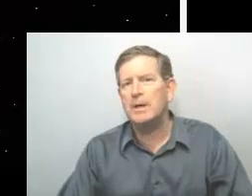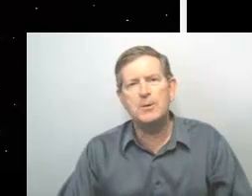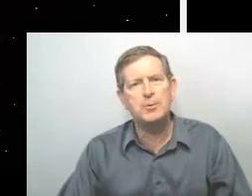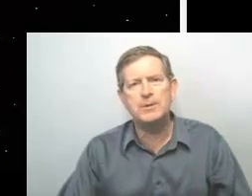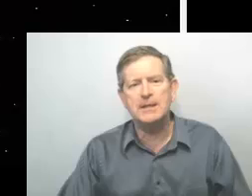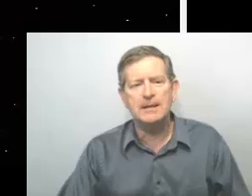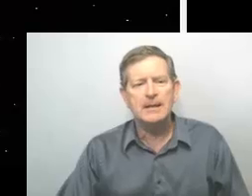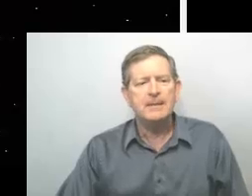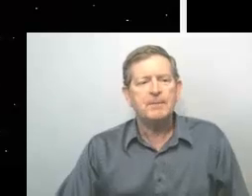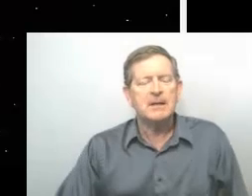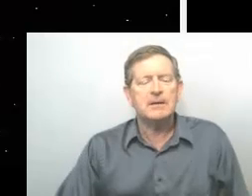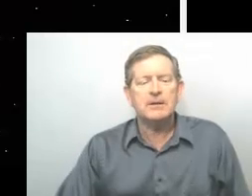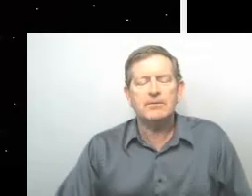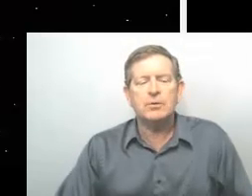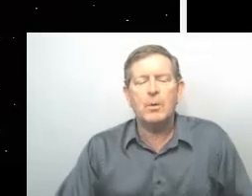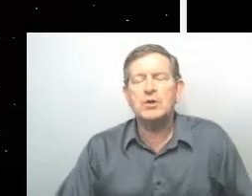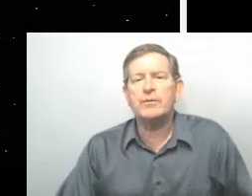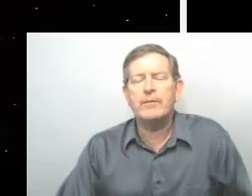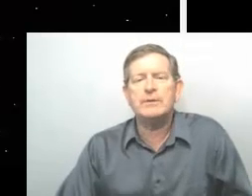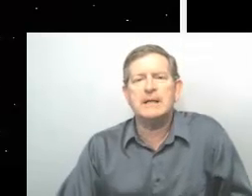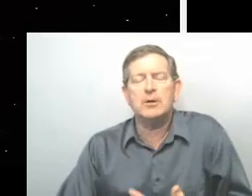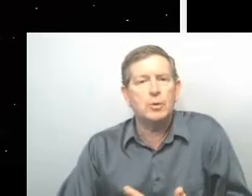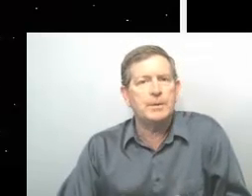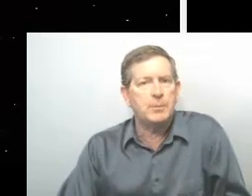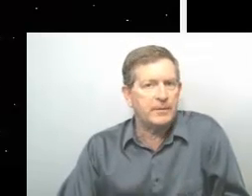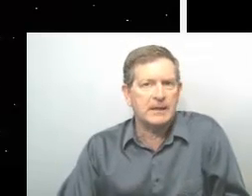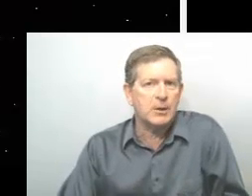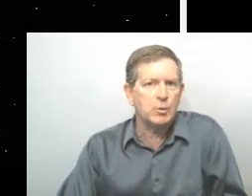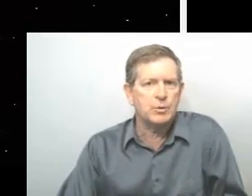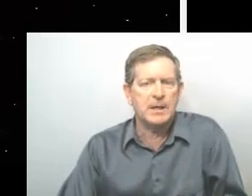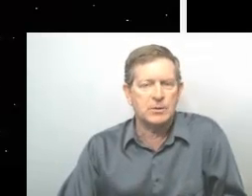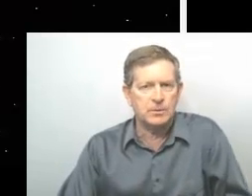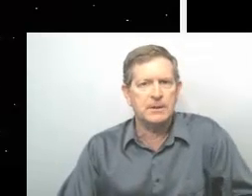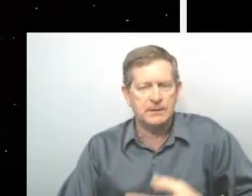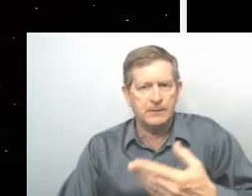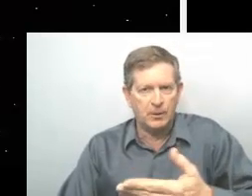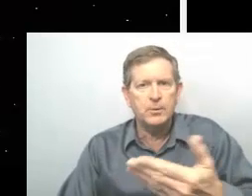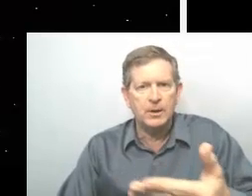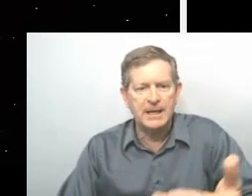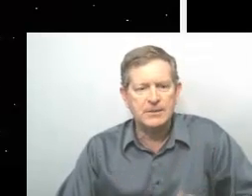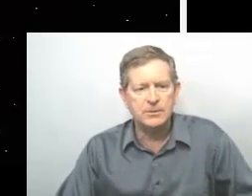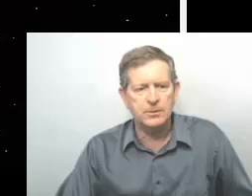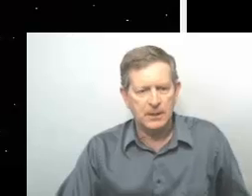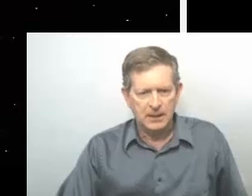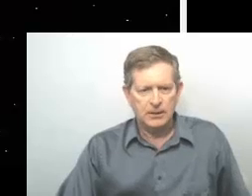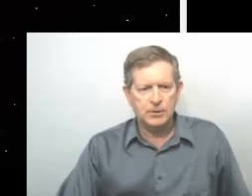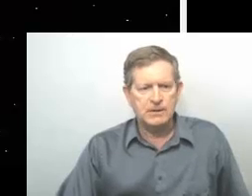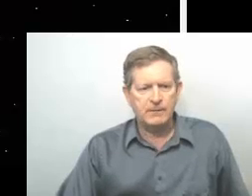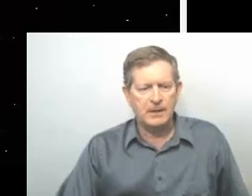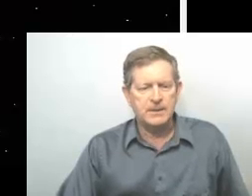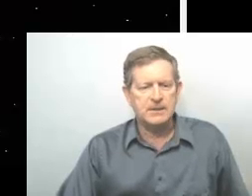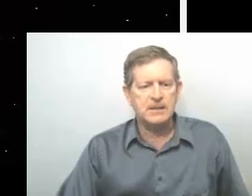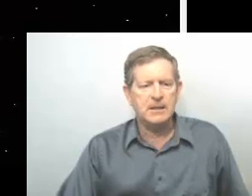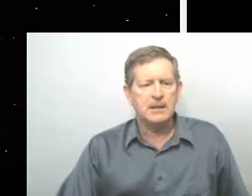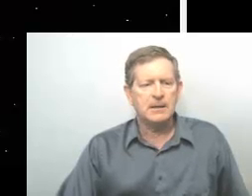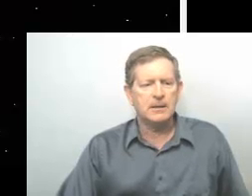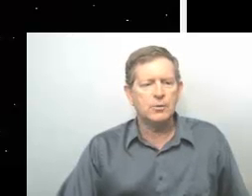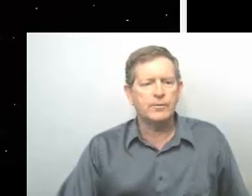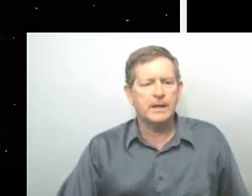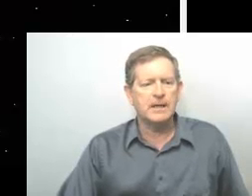avant tout écoutez. Moi je vais vous aider un tout petit peu avec les conjugaisons, les formes correctes de ces verbes